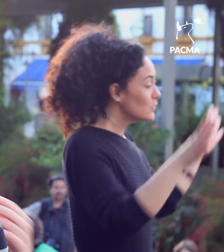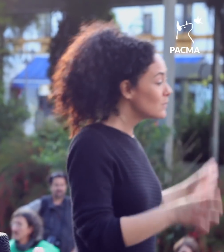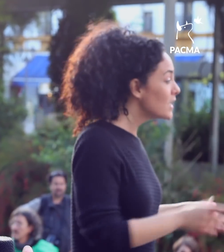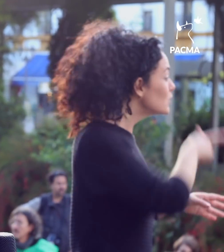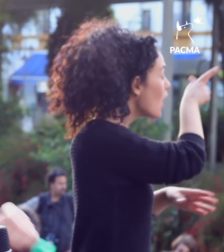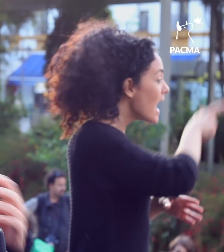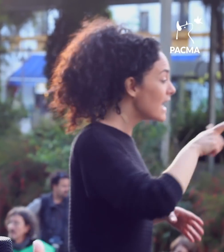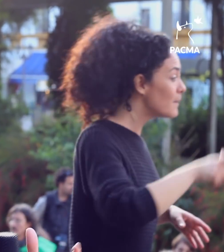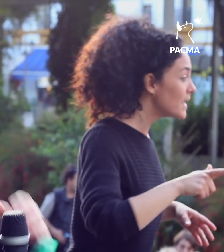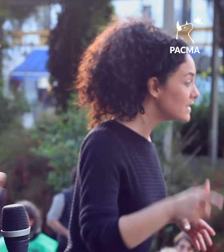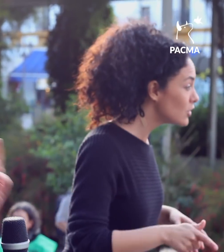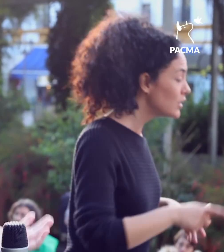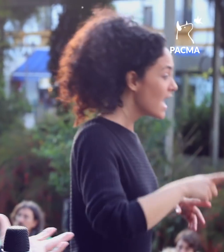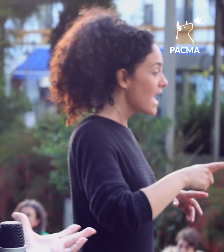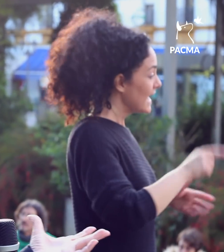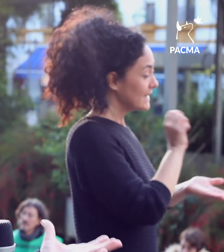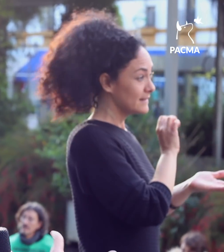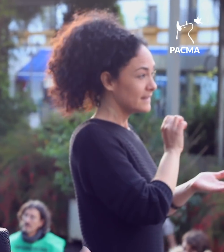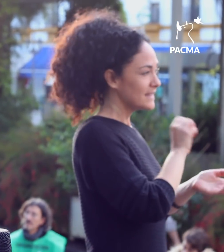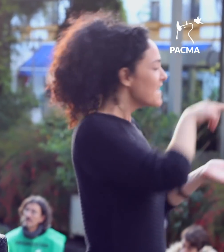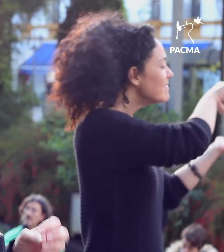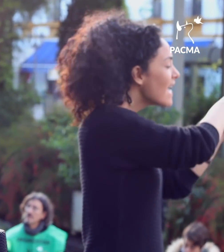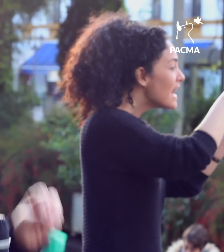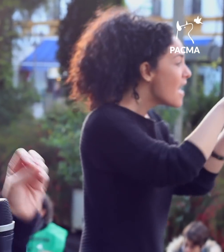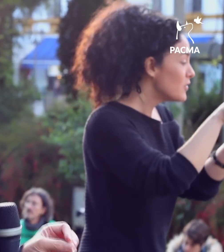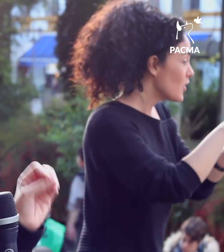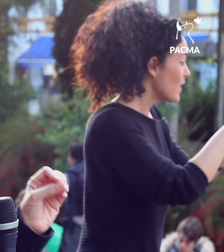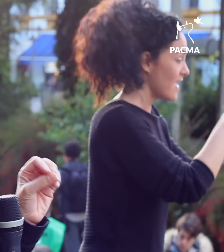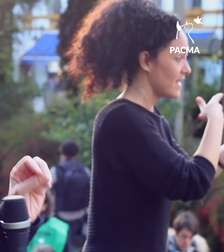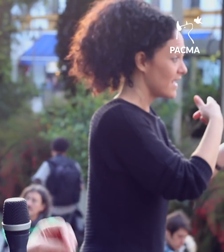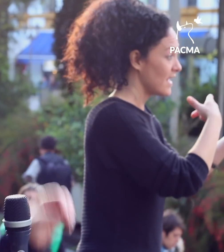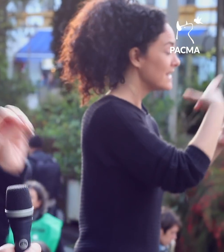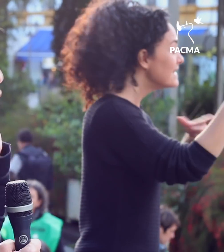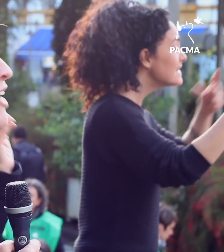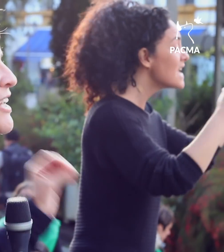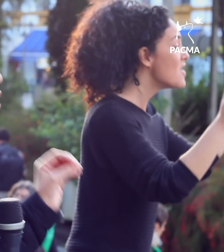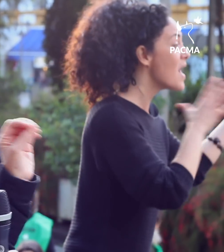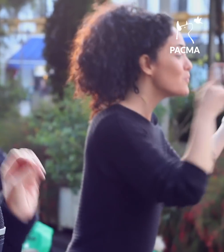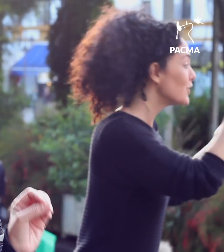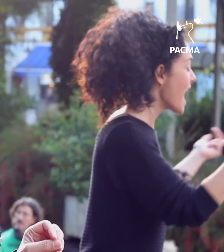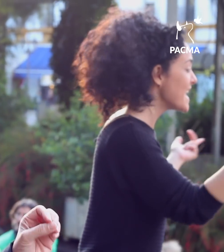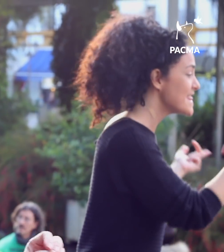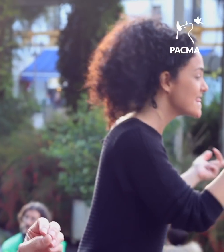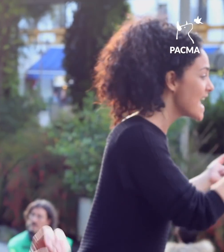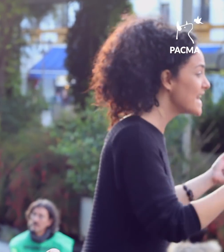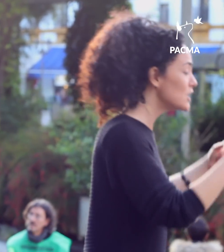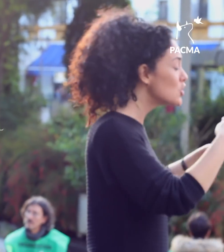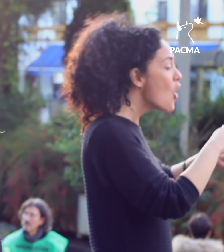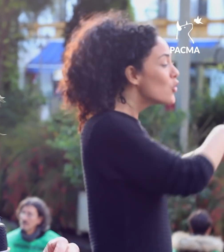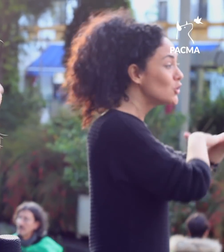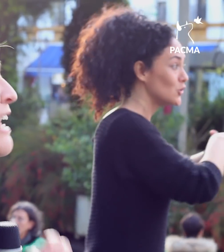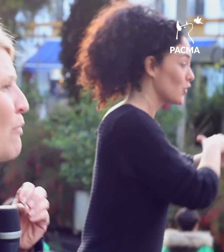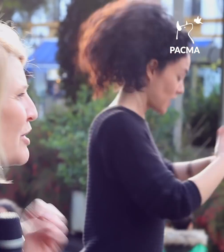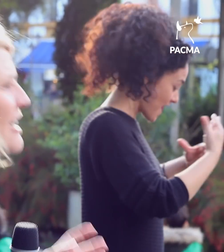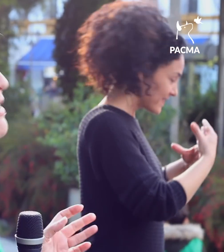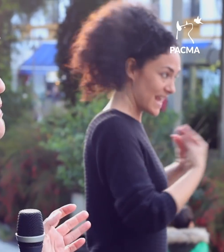personas que se están viendo desplazadas, expulsadas de las ciudades, porque no se está asegurando un derecho constitucional como es el de la vivienda.